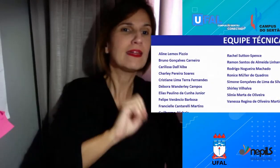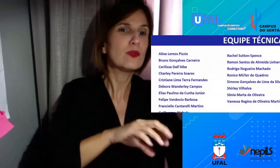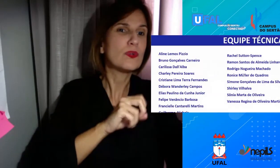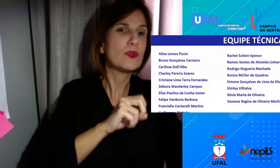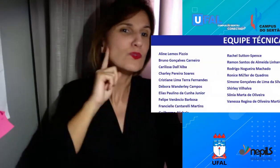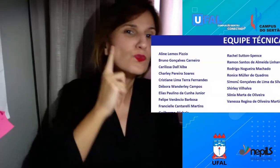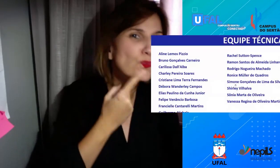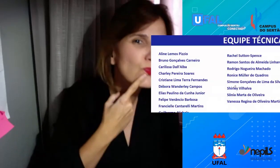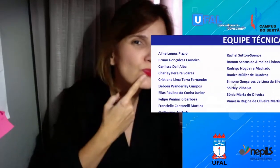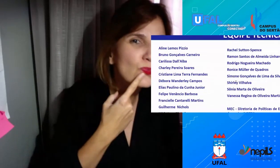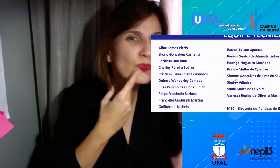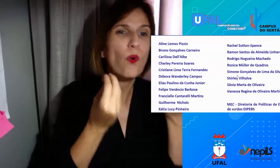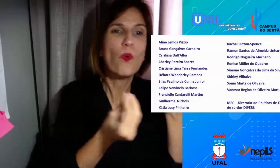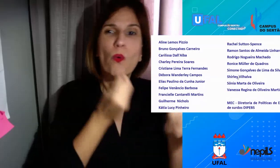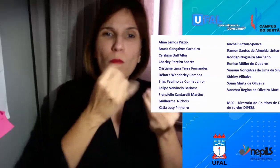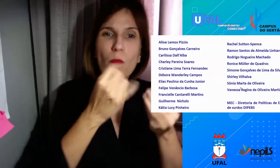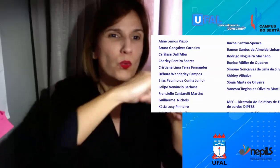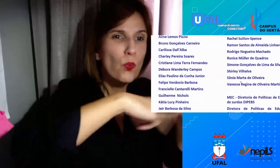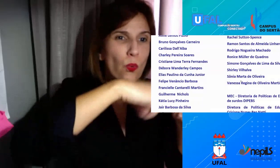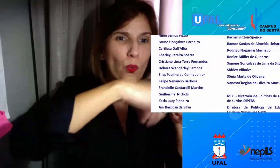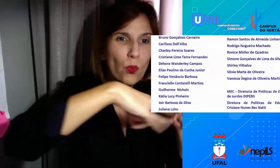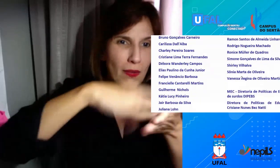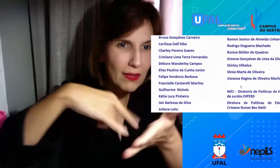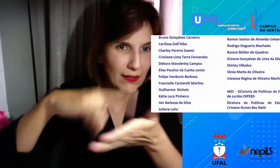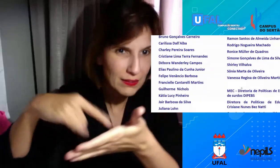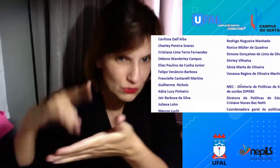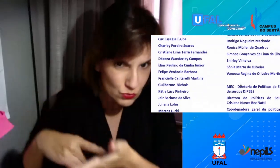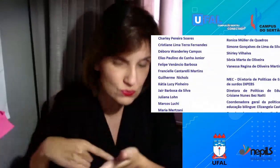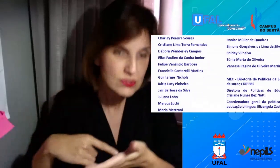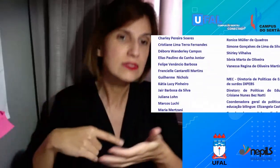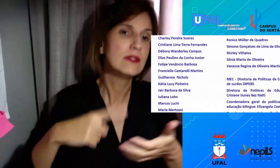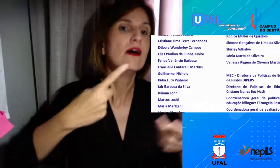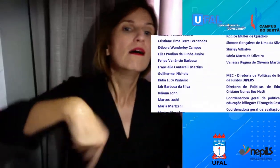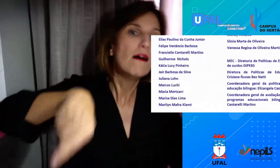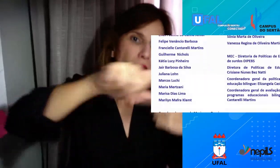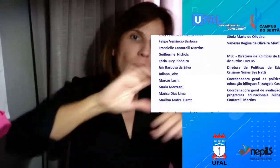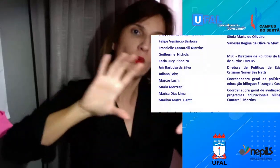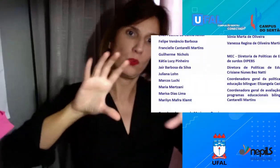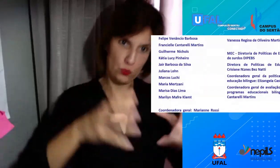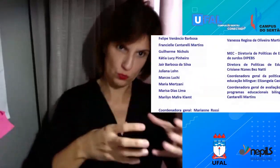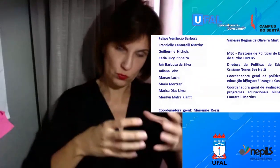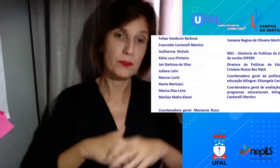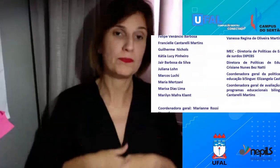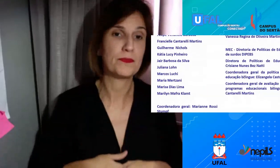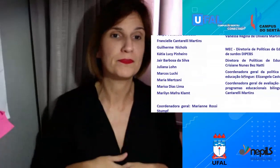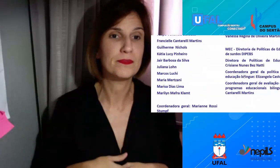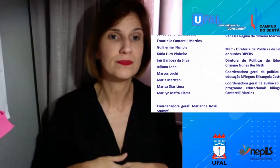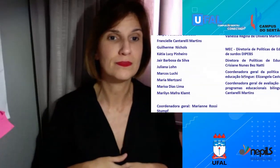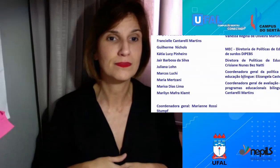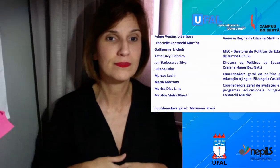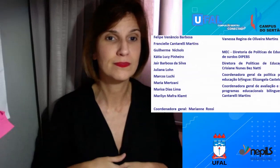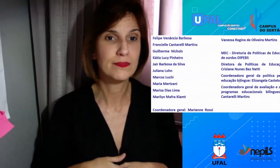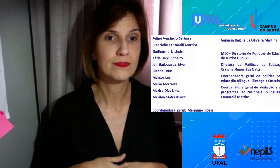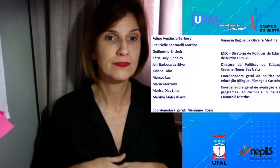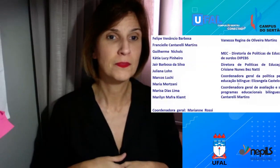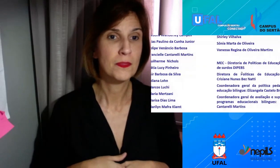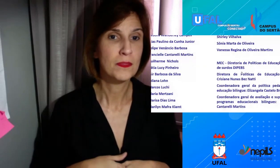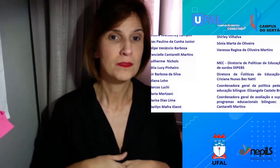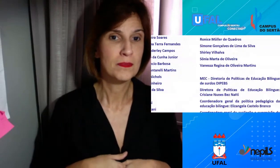sinais, que têm esse conhecimento a respeito da legislação para a educação de surdos, e diferentes